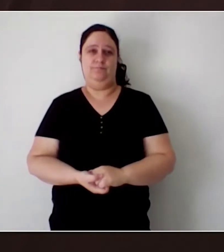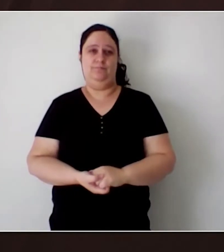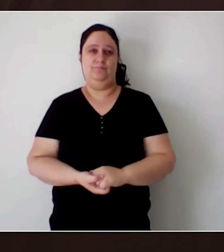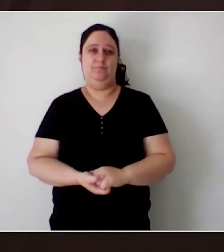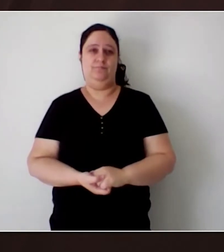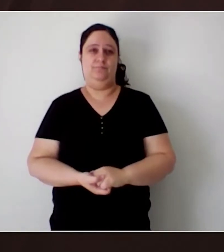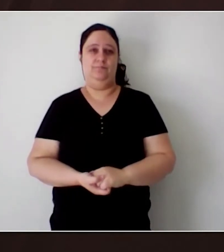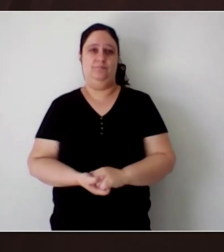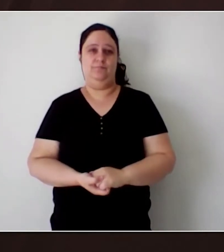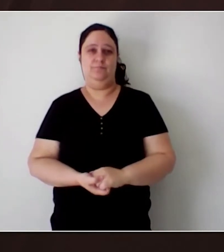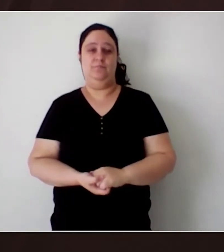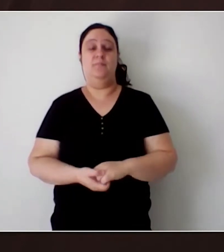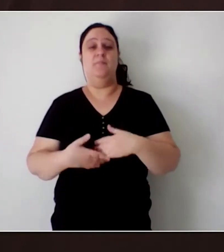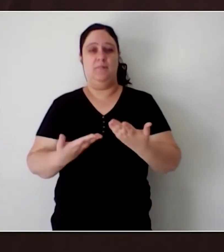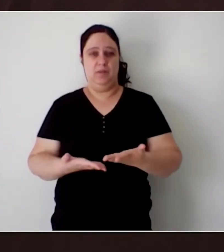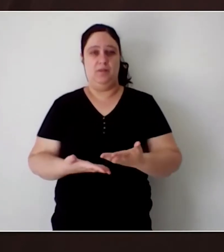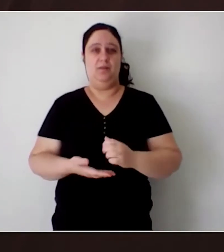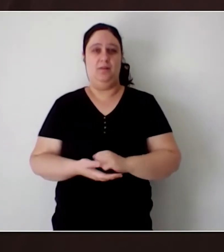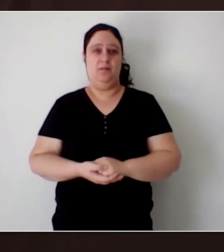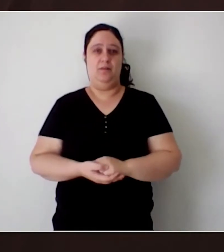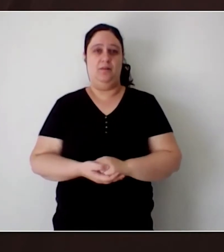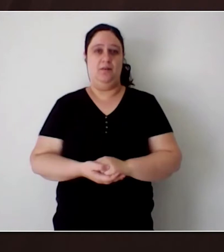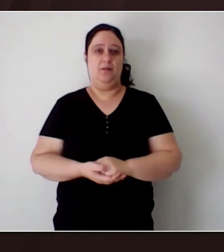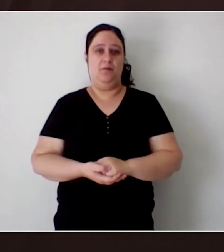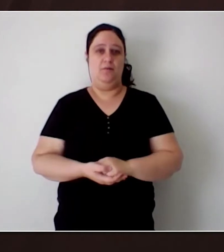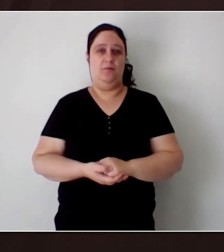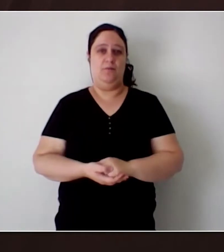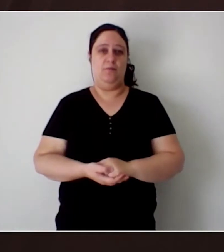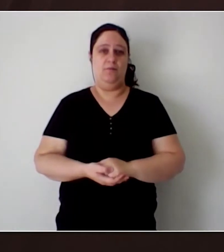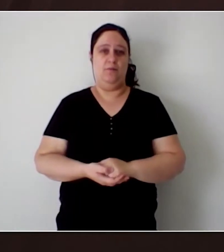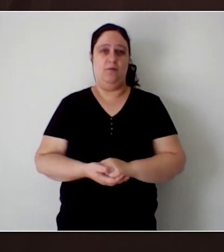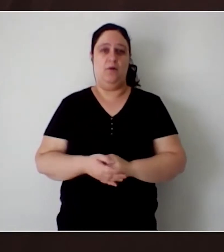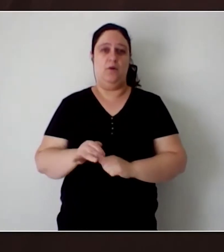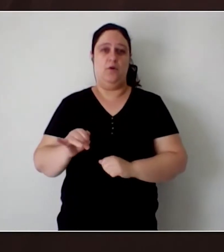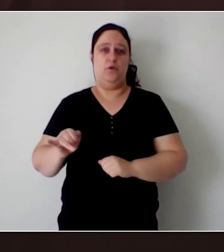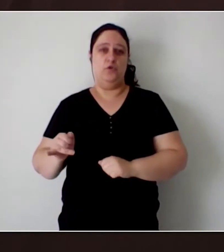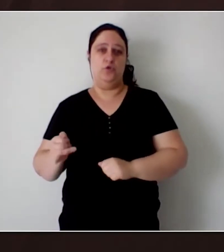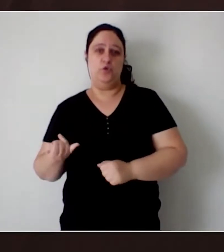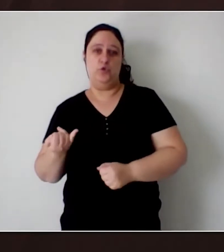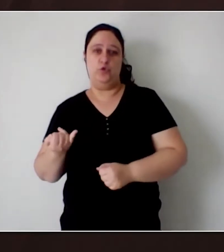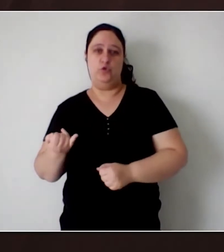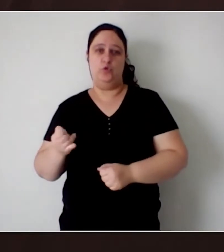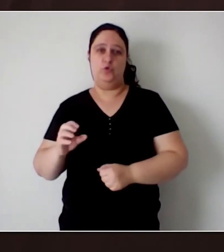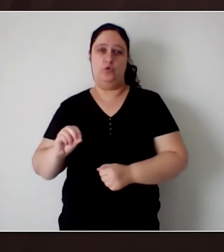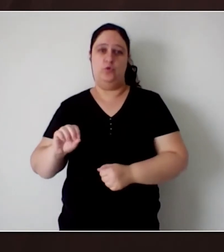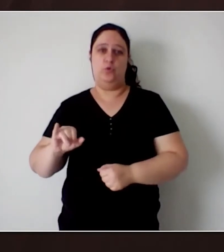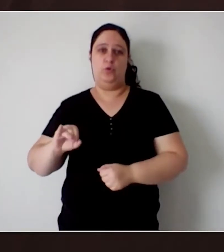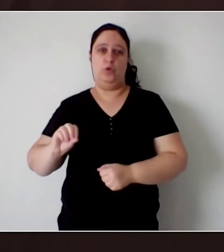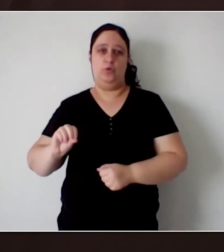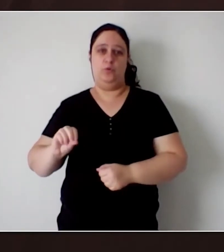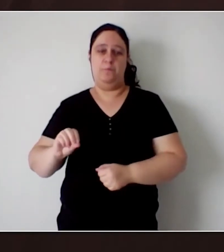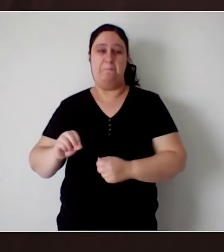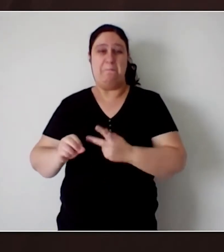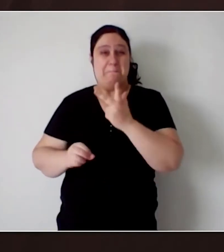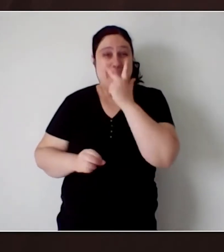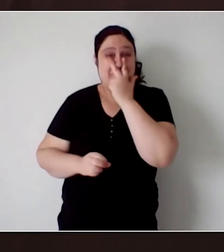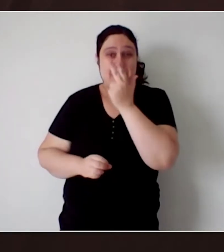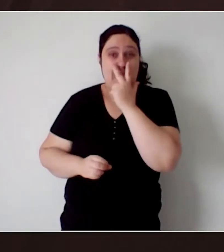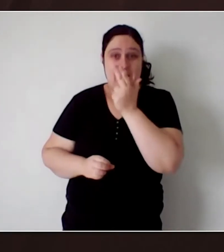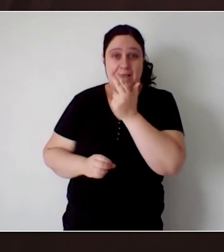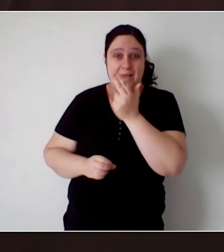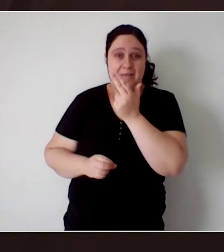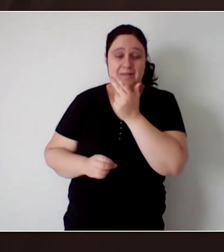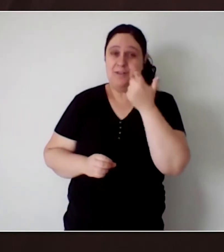o joio é muito semelhante ao trigo. Você não consegue distinguir, você não sabe quem é joio e quem é